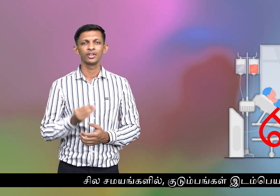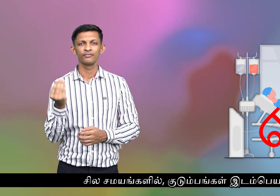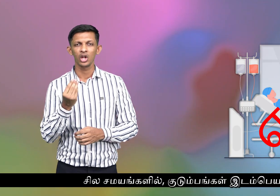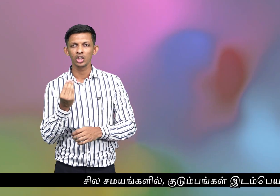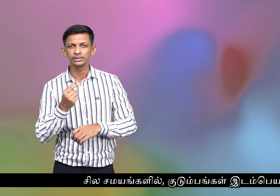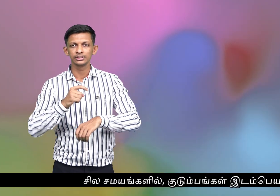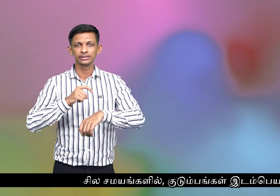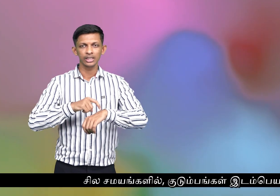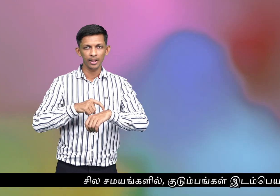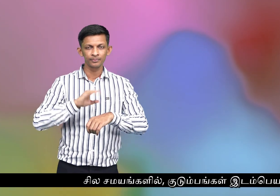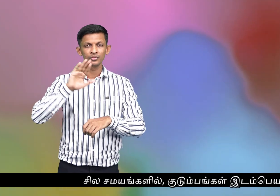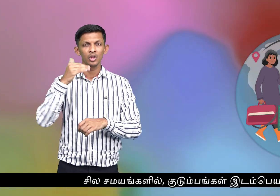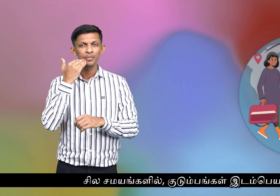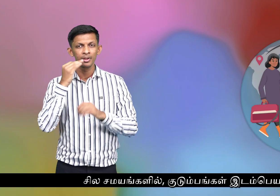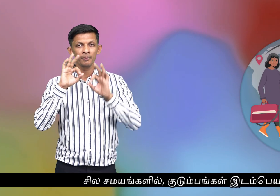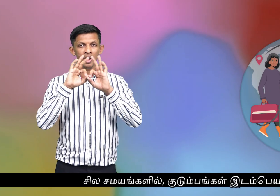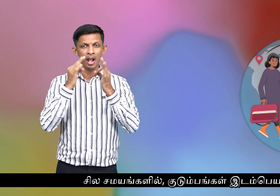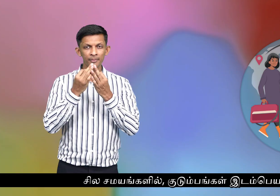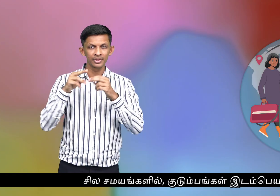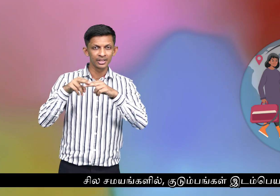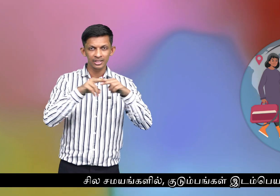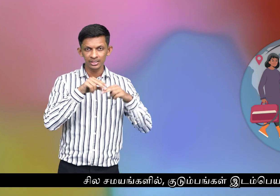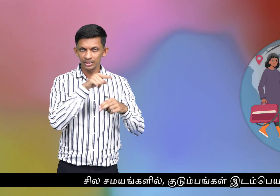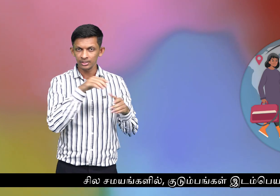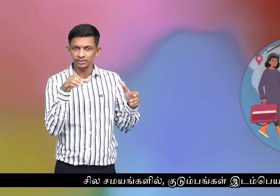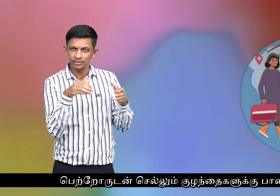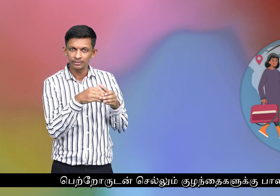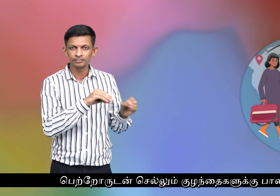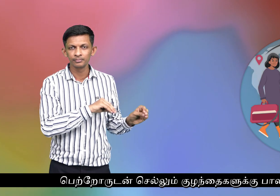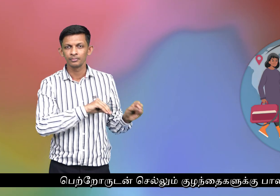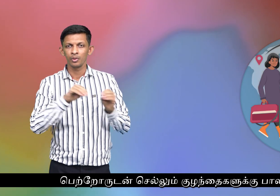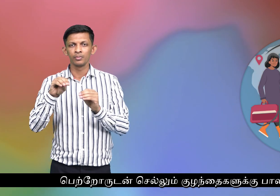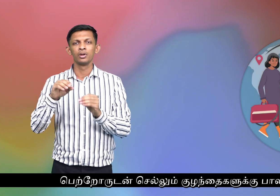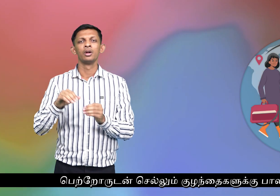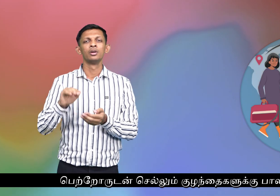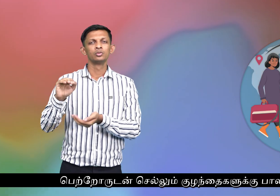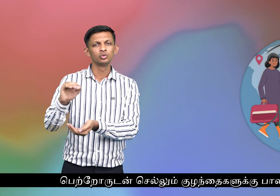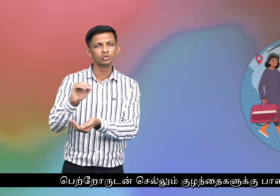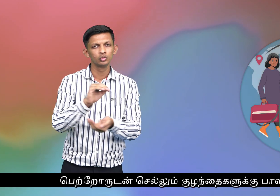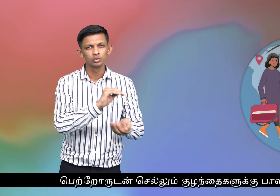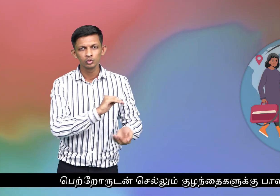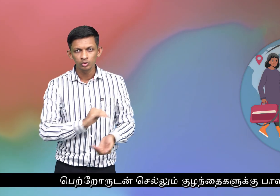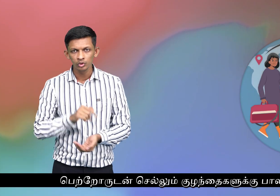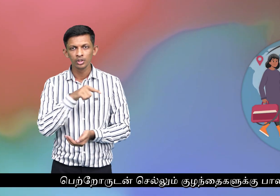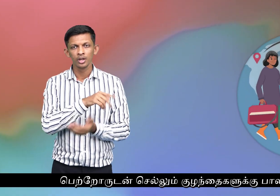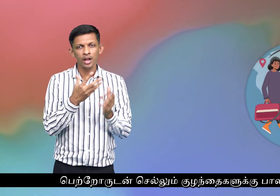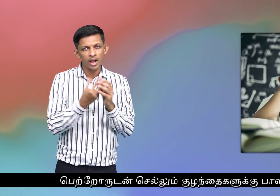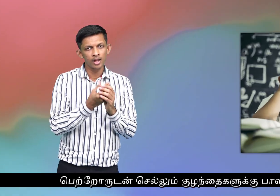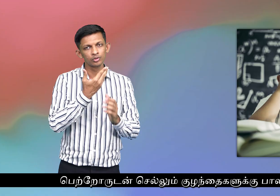சில சமயங்களில் குடும்பங்கள் இடம்பெயரும்போது பெற்றோருடன் செல்லும் குழந்தைகளுக்கு பாலர்